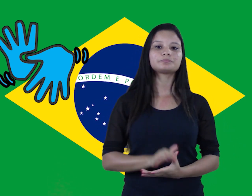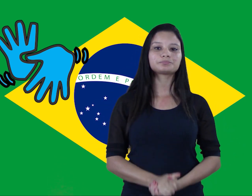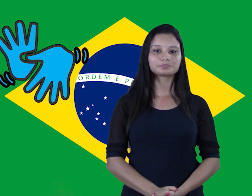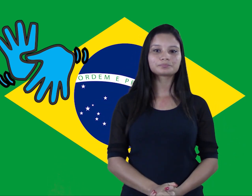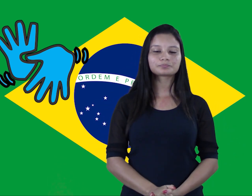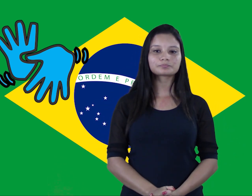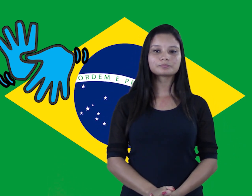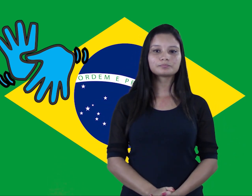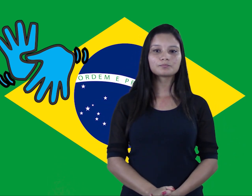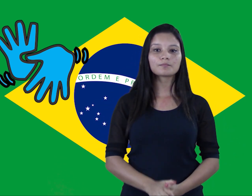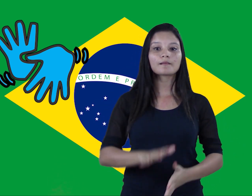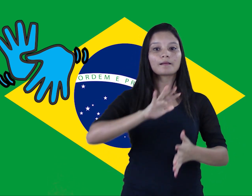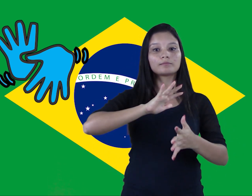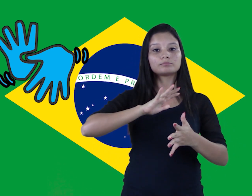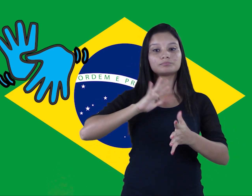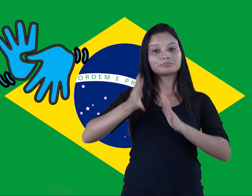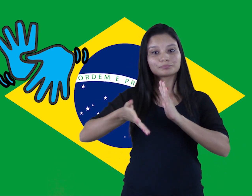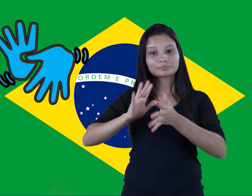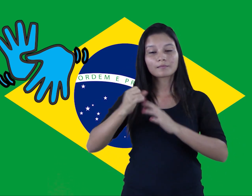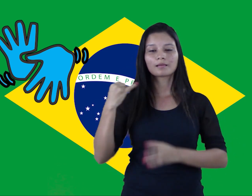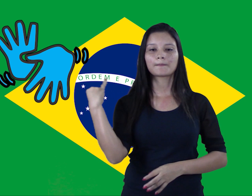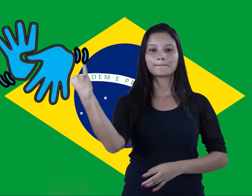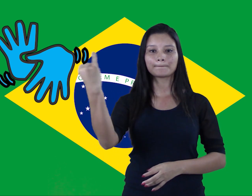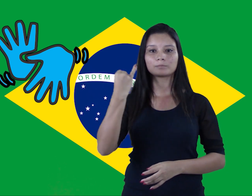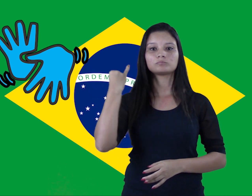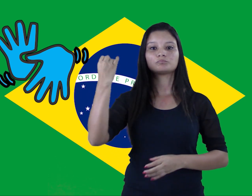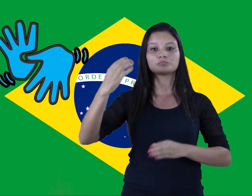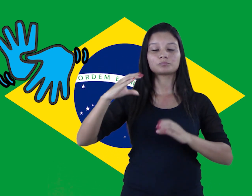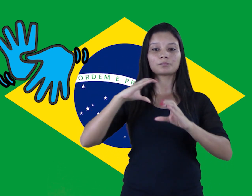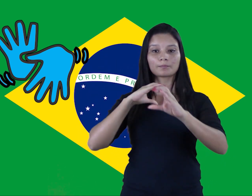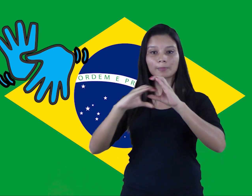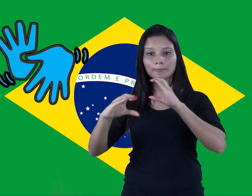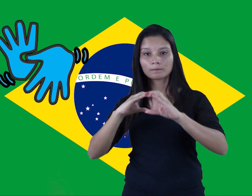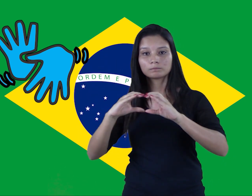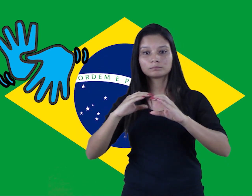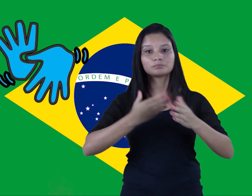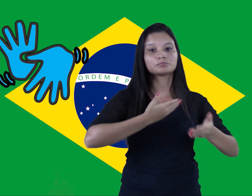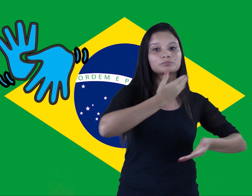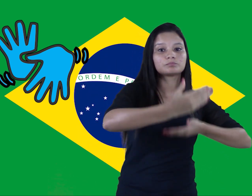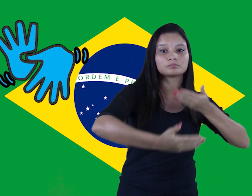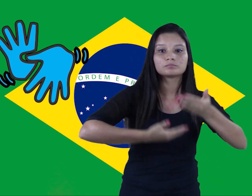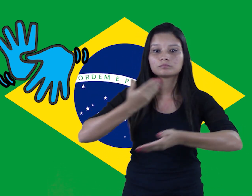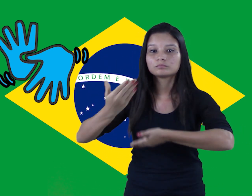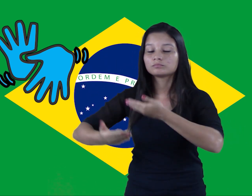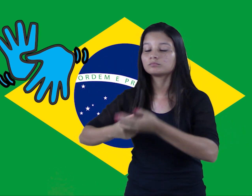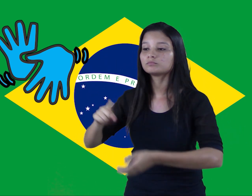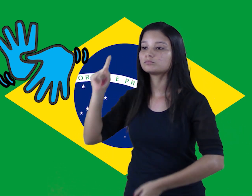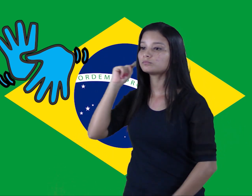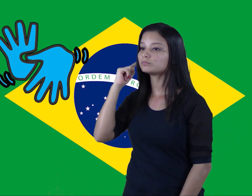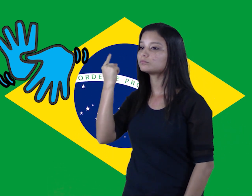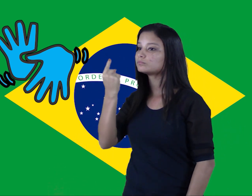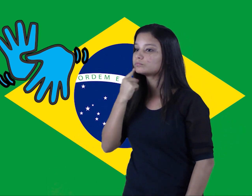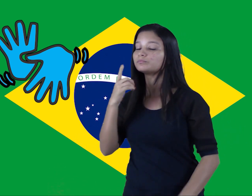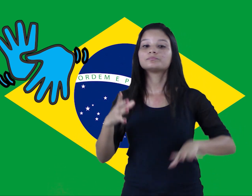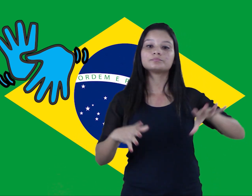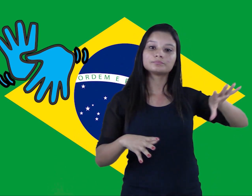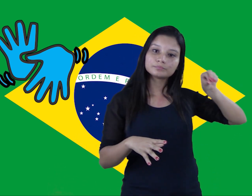vocês. A língua de sinais é importante para a comunicação e interação entre surdos